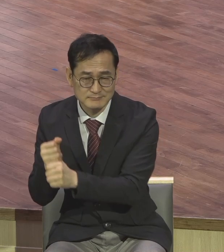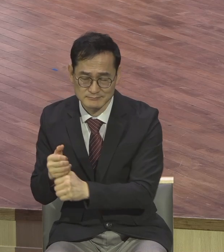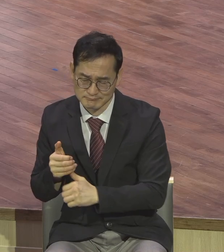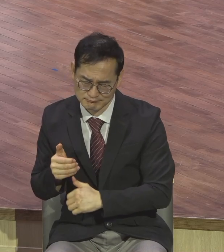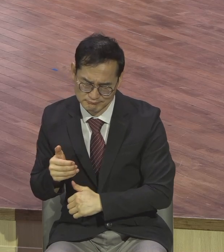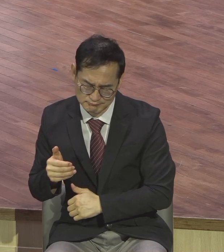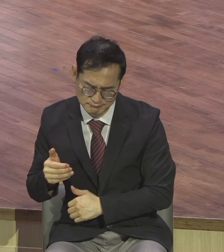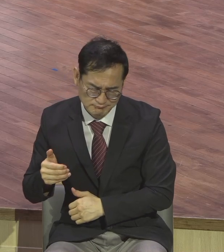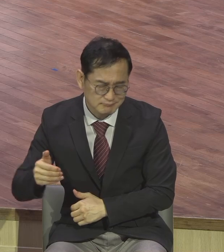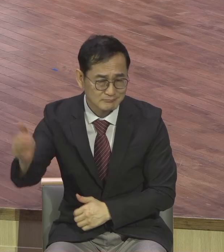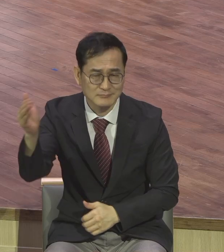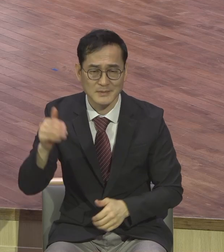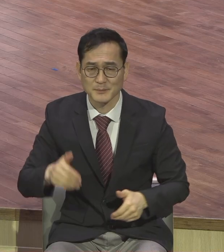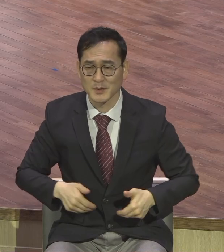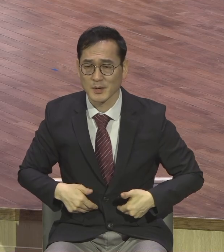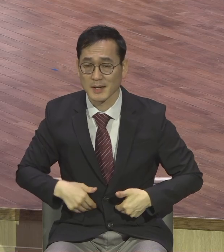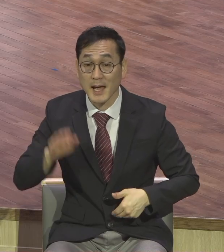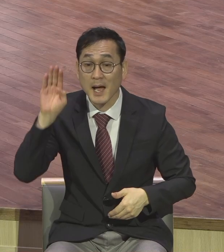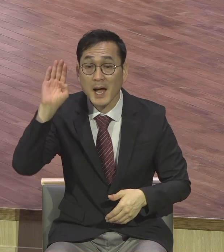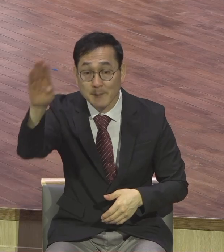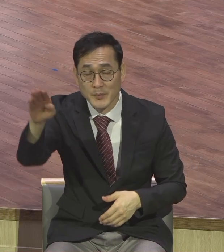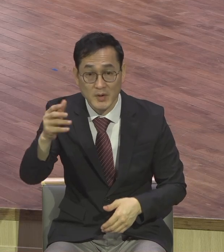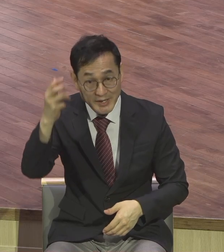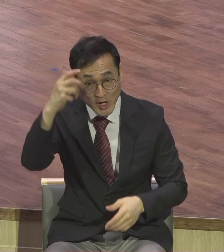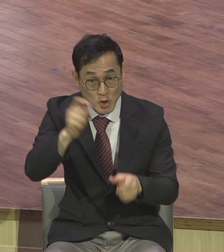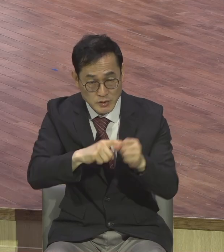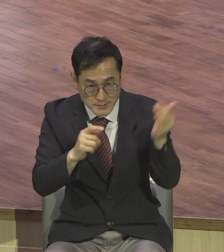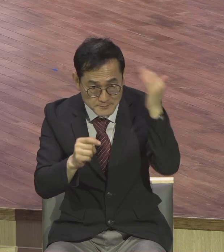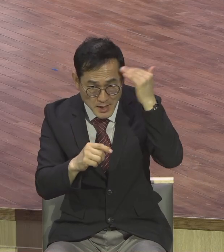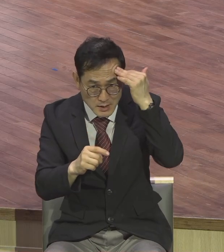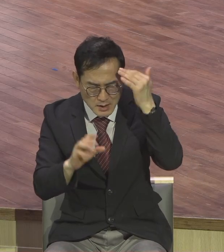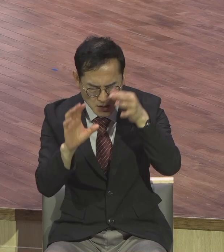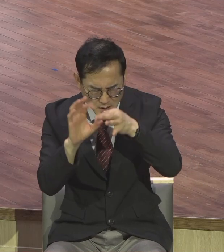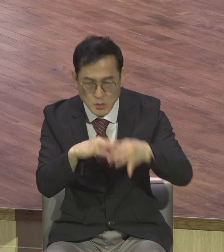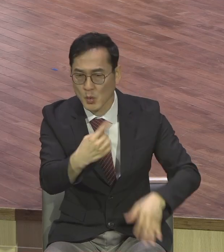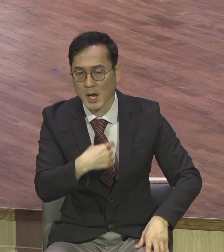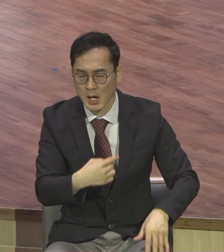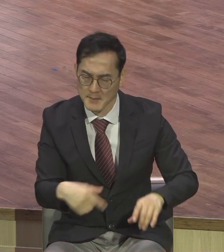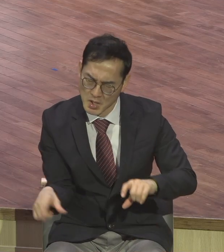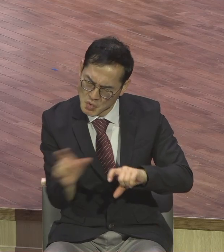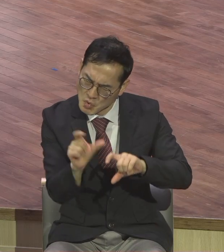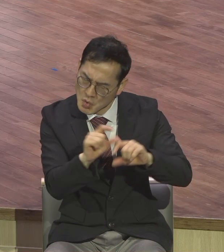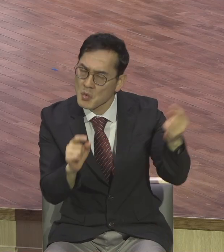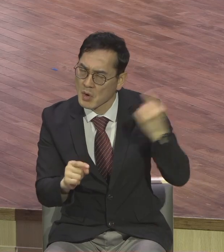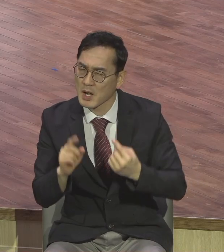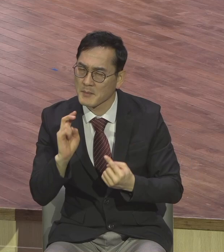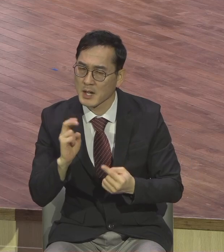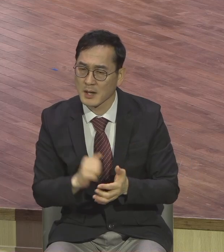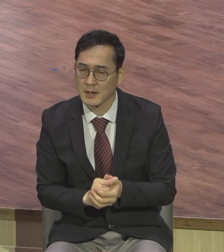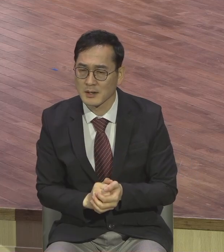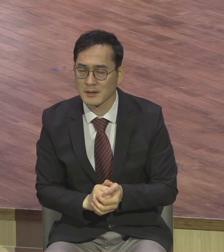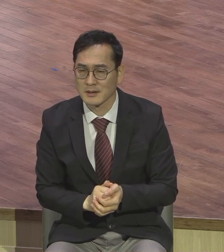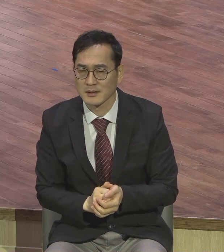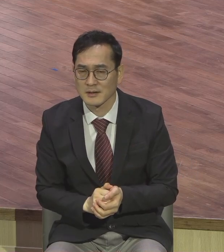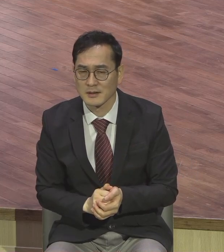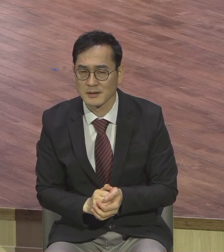더 극심한 영적 혼란이 올 것입니다. 지금 이 비대면 시대보다 더